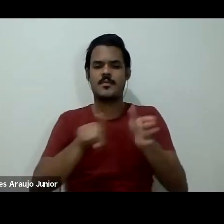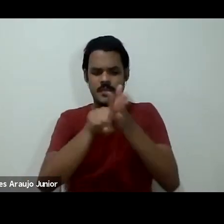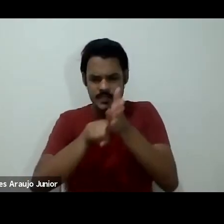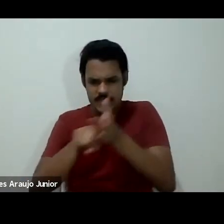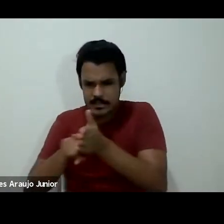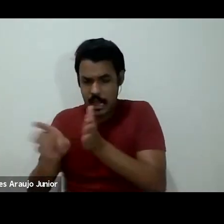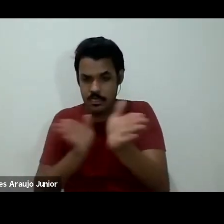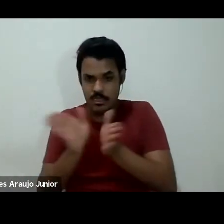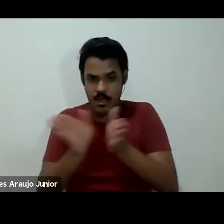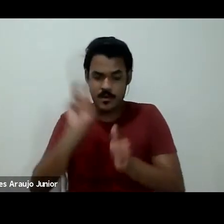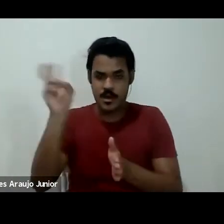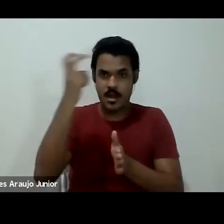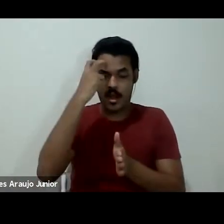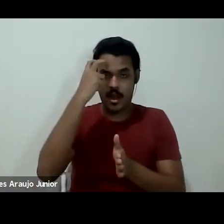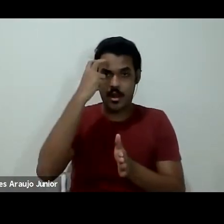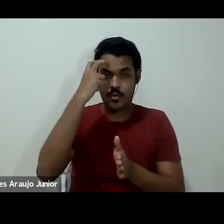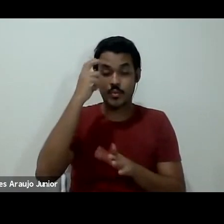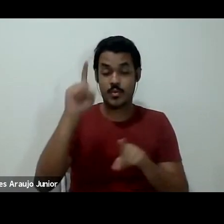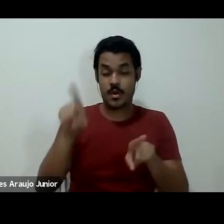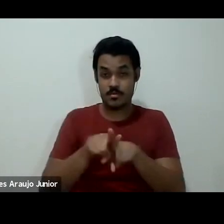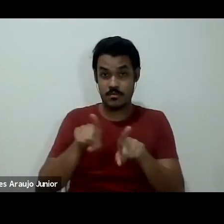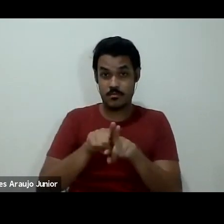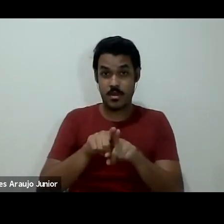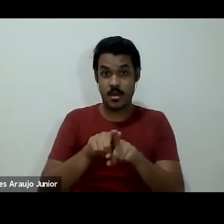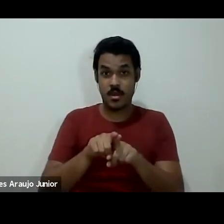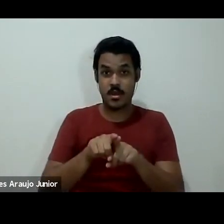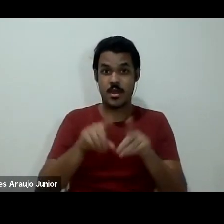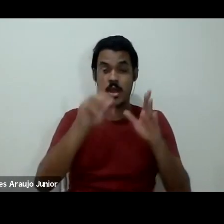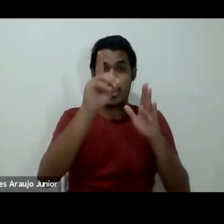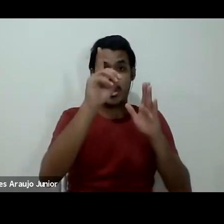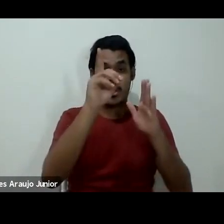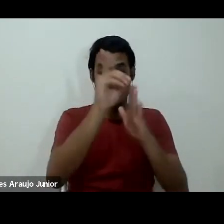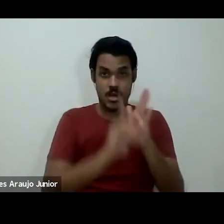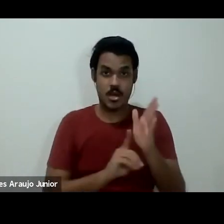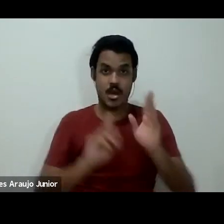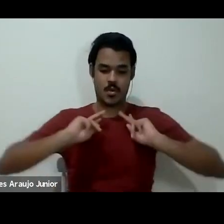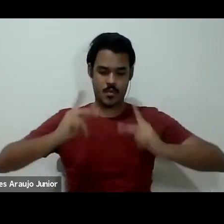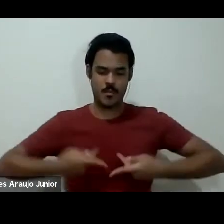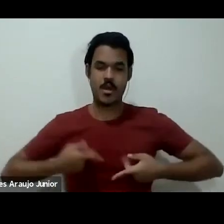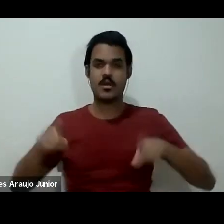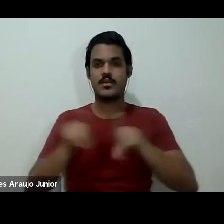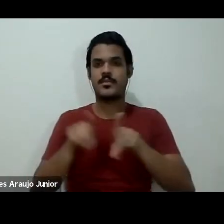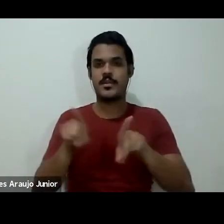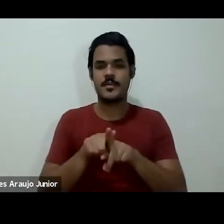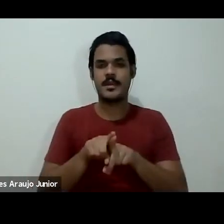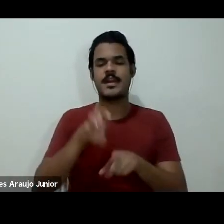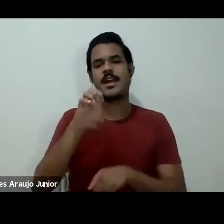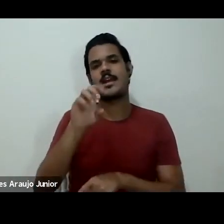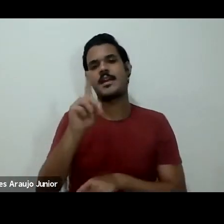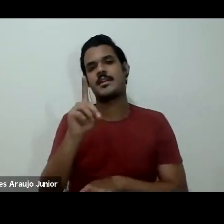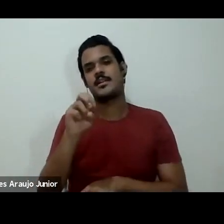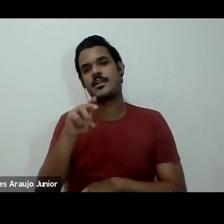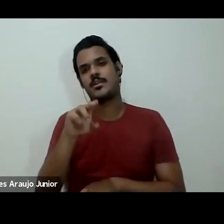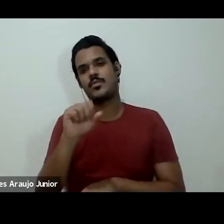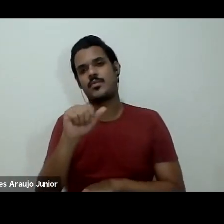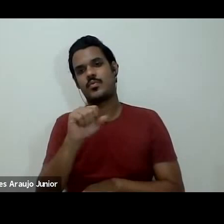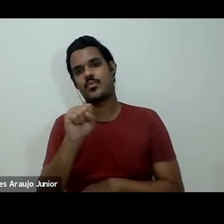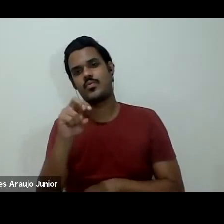cultural, direitos humanos, mídia e diversidade. Ednilson Sacramento, a palavra está com